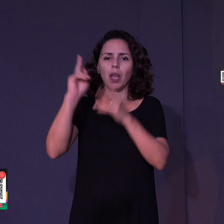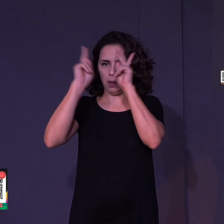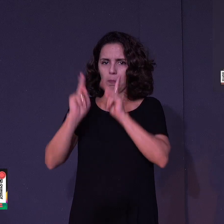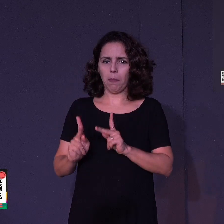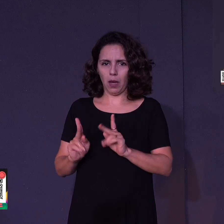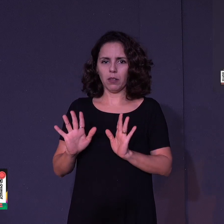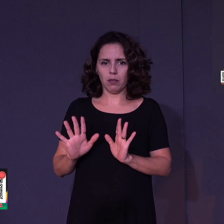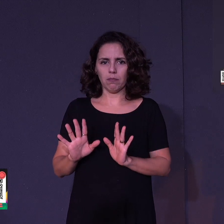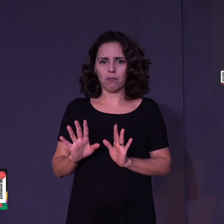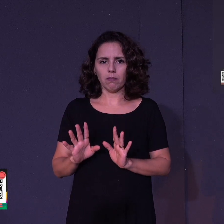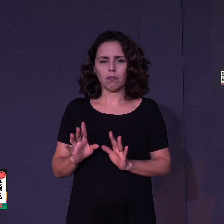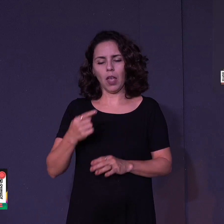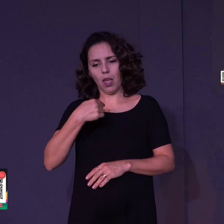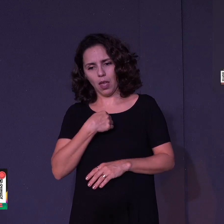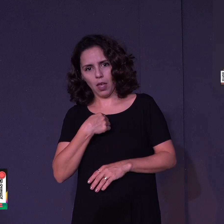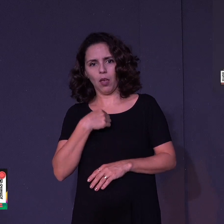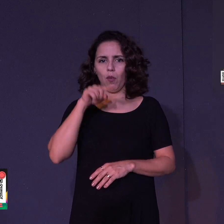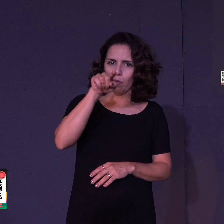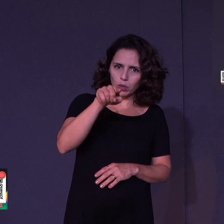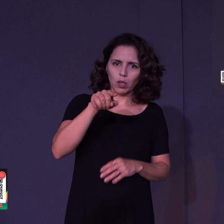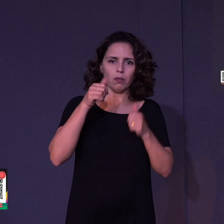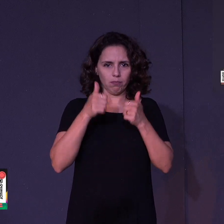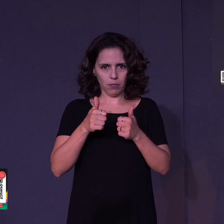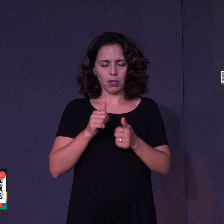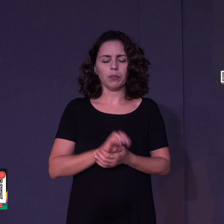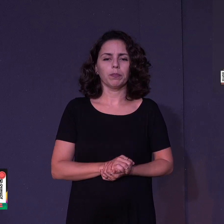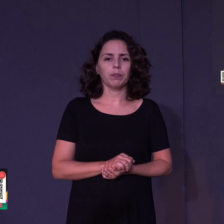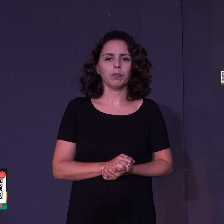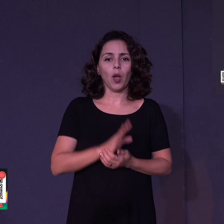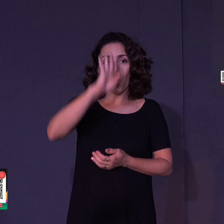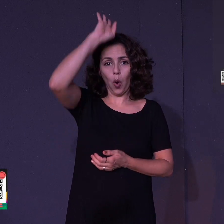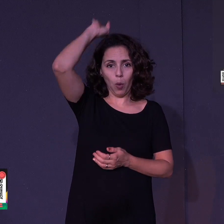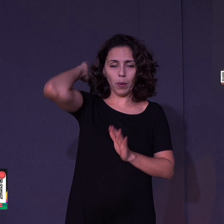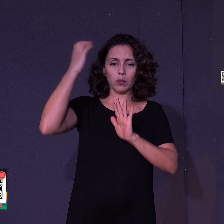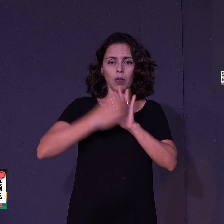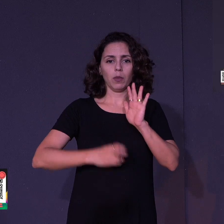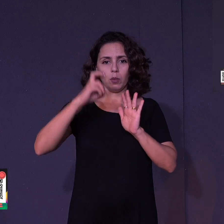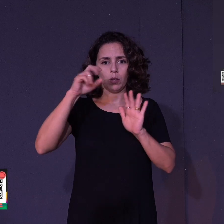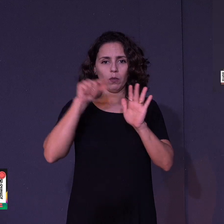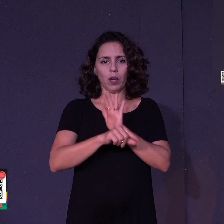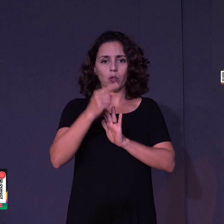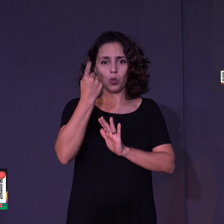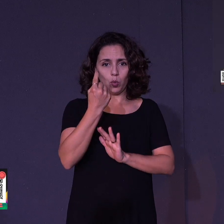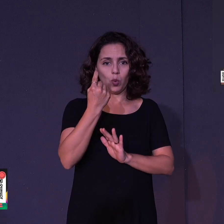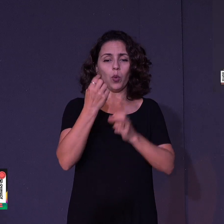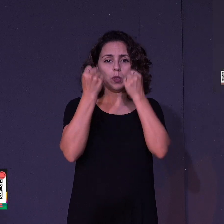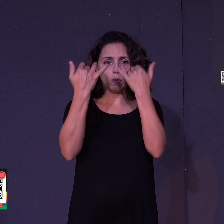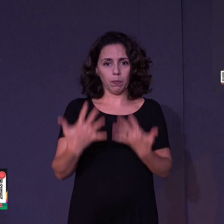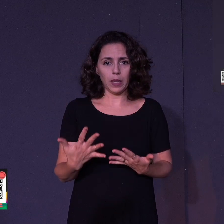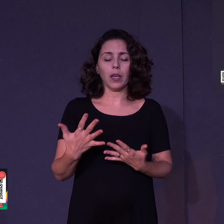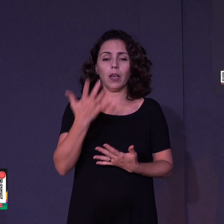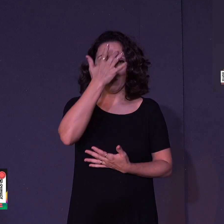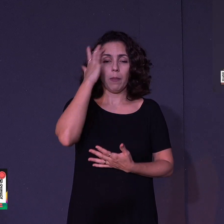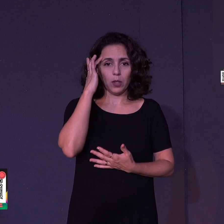esse é você, esse sou eu e esse é você. Romanos capítulo 5, versículo 1 vai dizer: tendo sido, pois, justificados pela